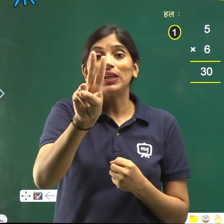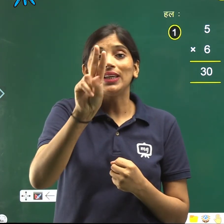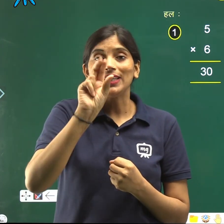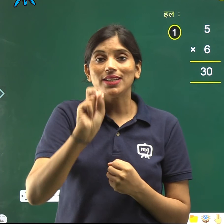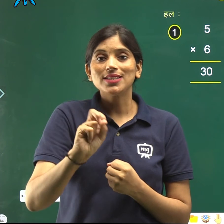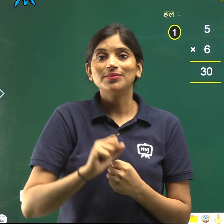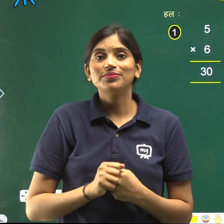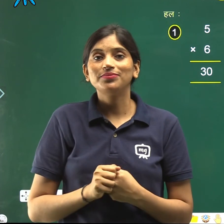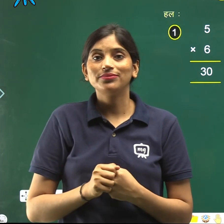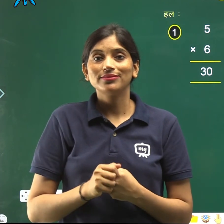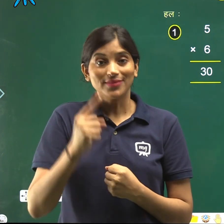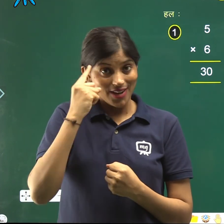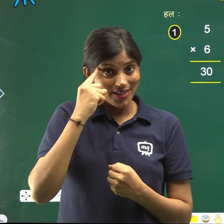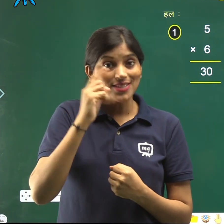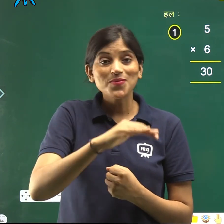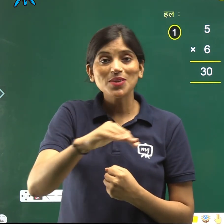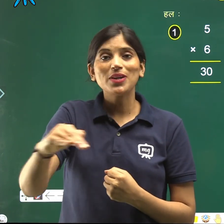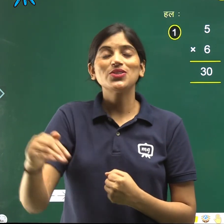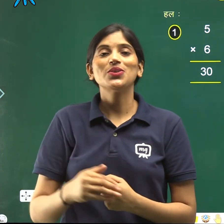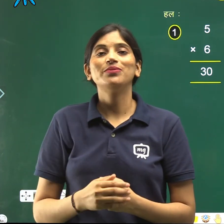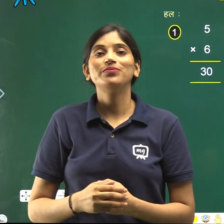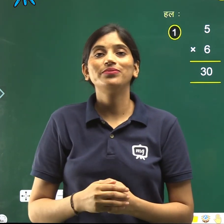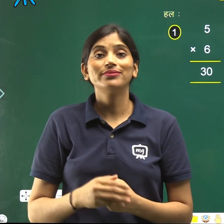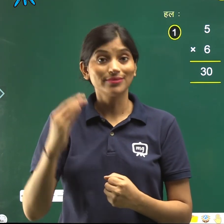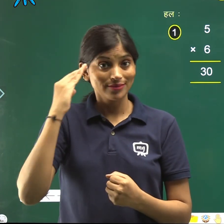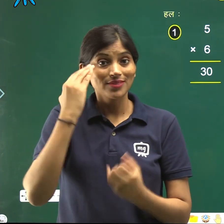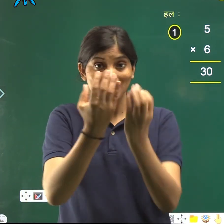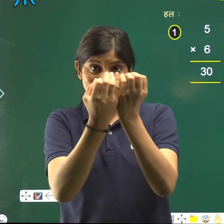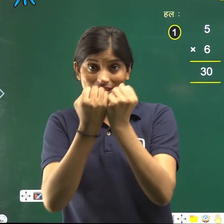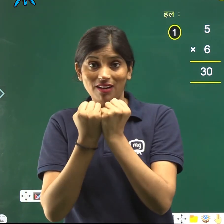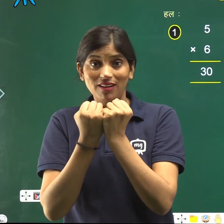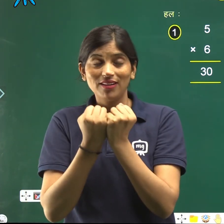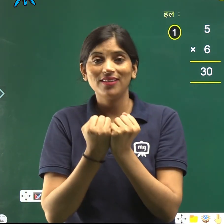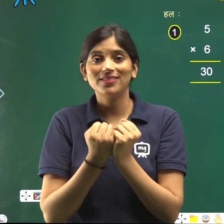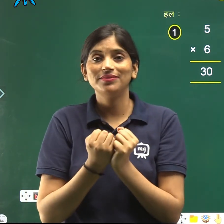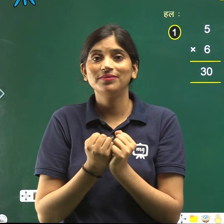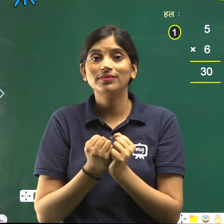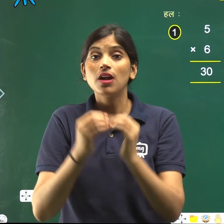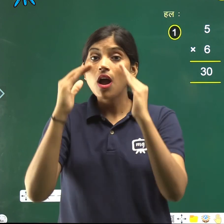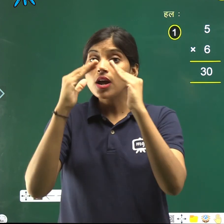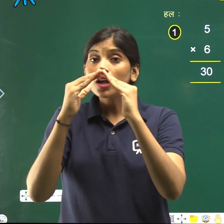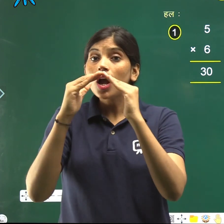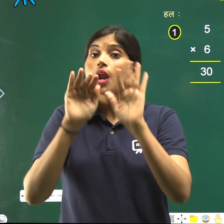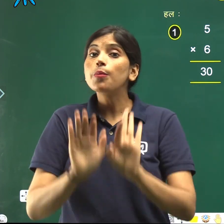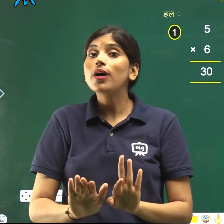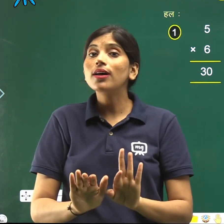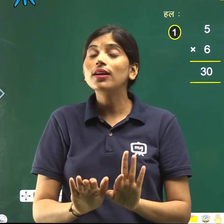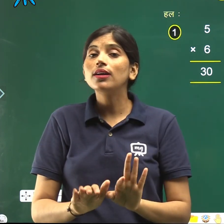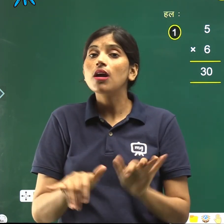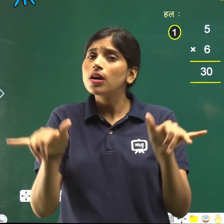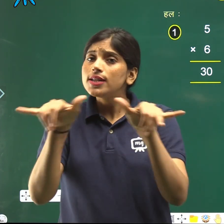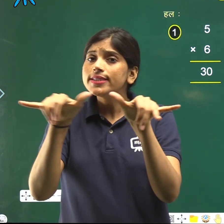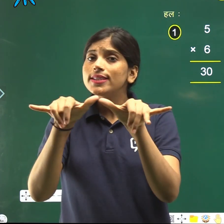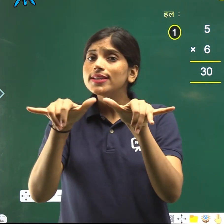20। समझे बच्चों? आया समझ में? घर पर